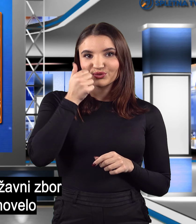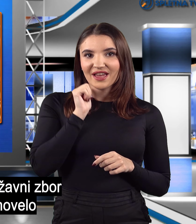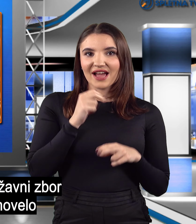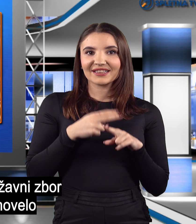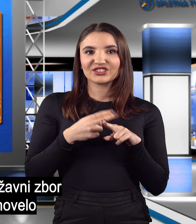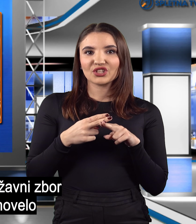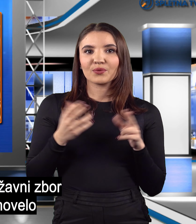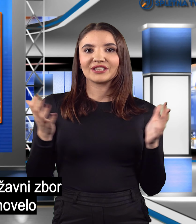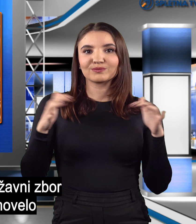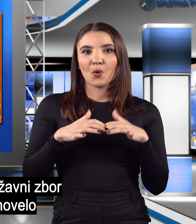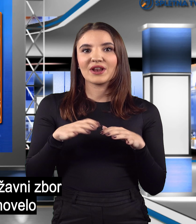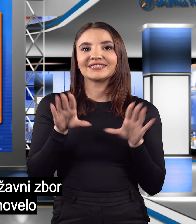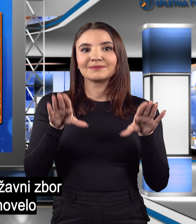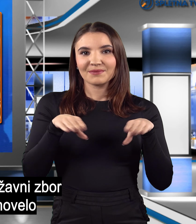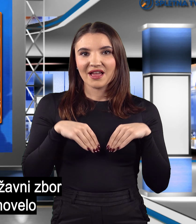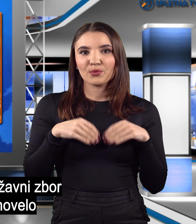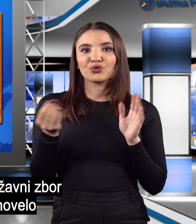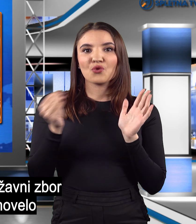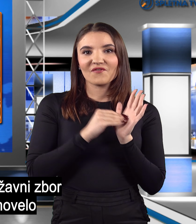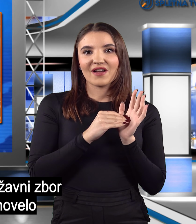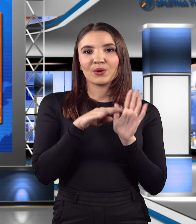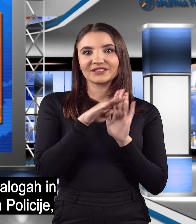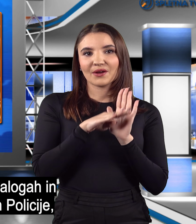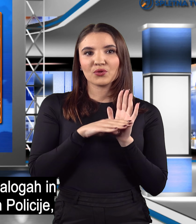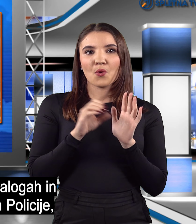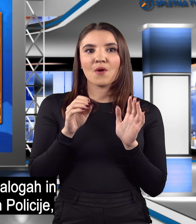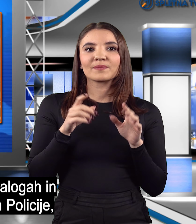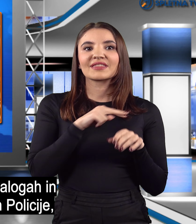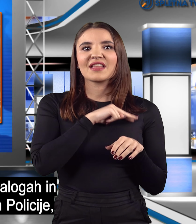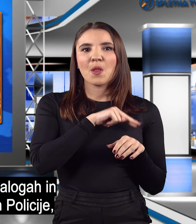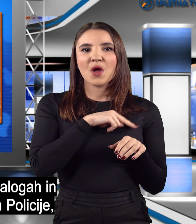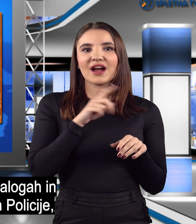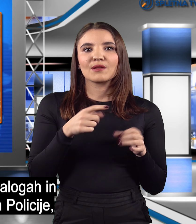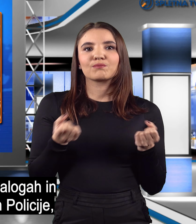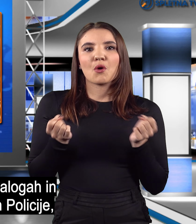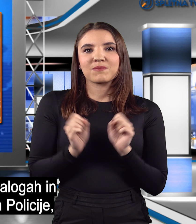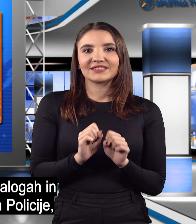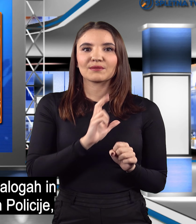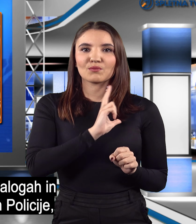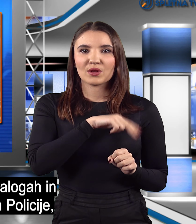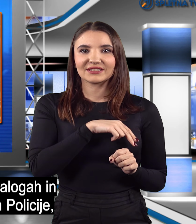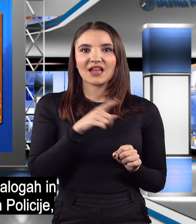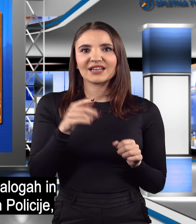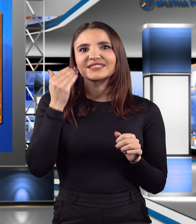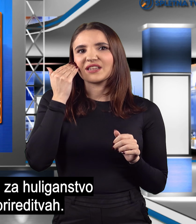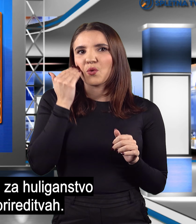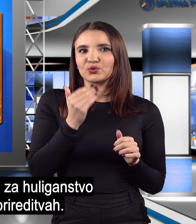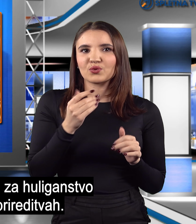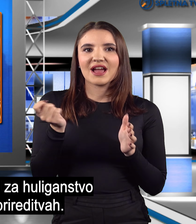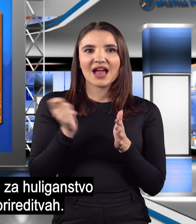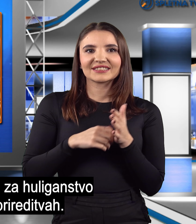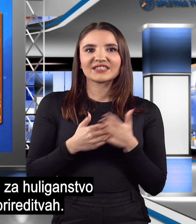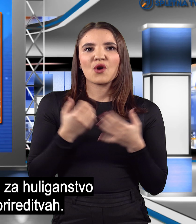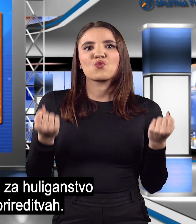Včeraj je Državni zbor sprejel novelo zakona o nalogah in pooblastilih policije, ki zaostruje kazni za huliganstvo na